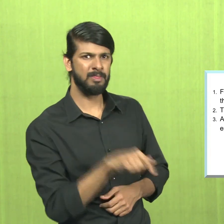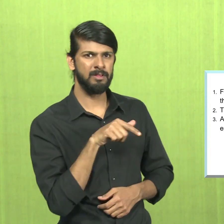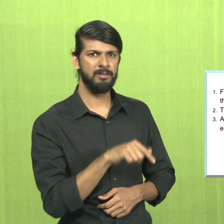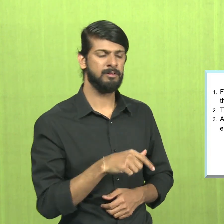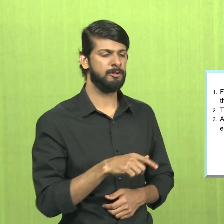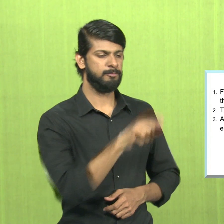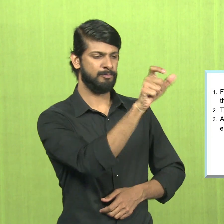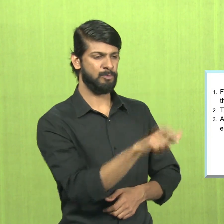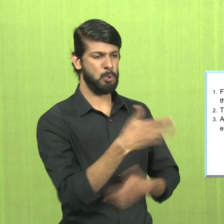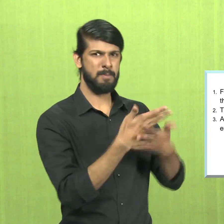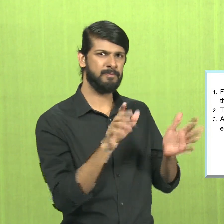का एग्जाम को